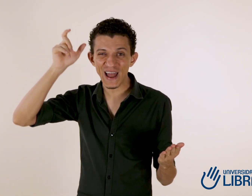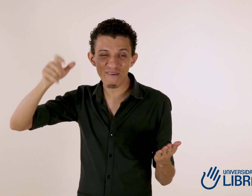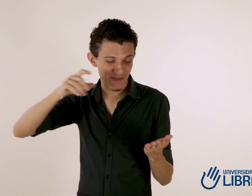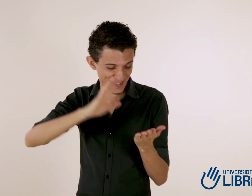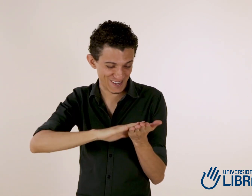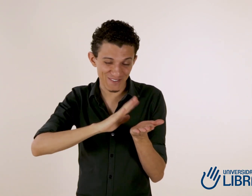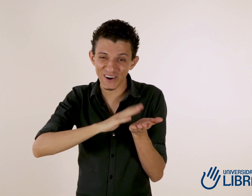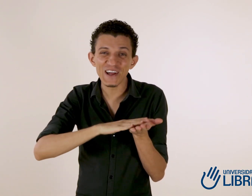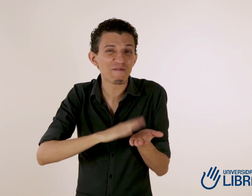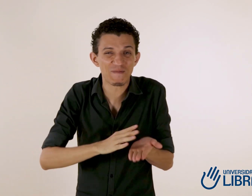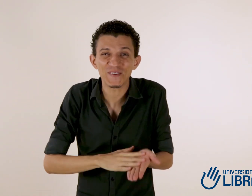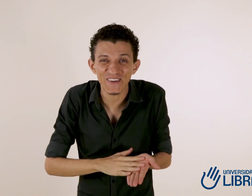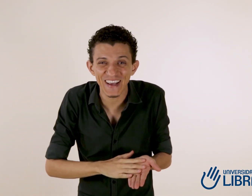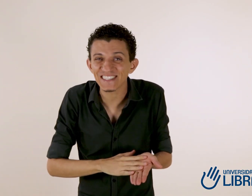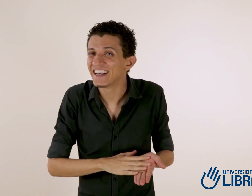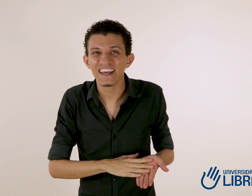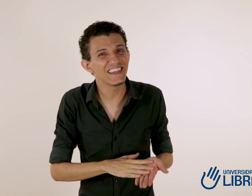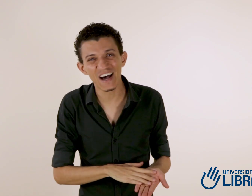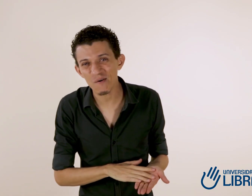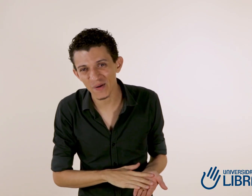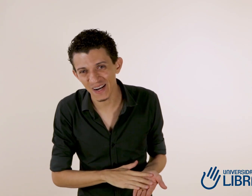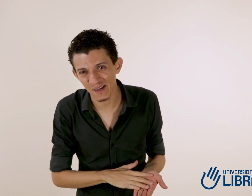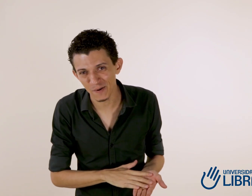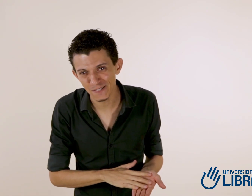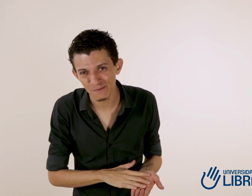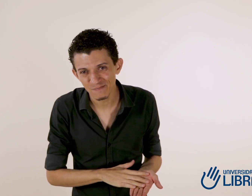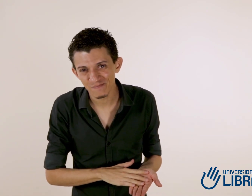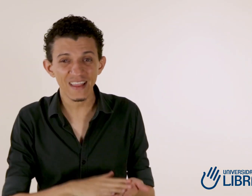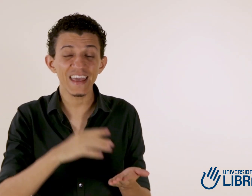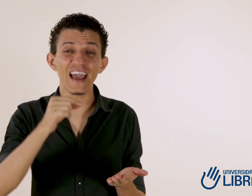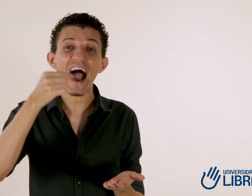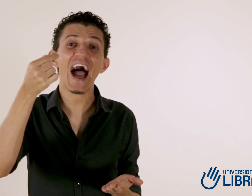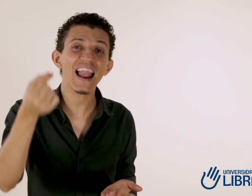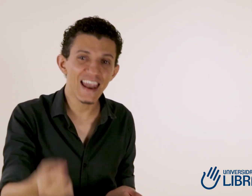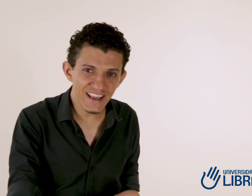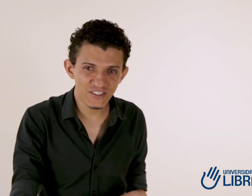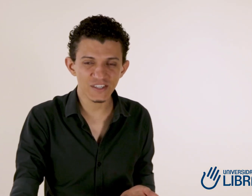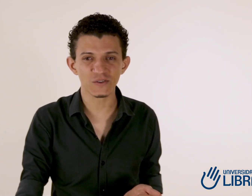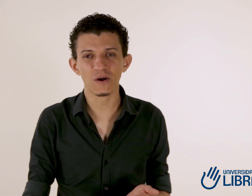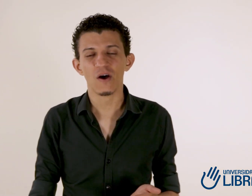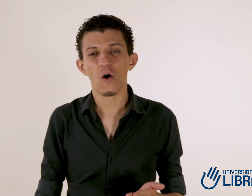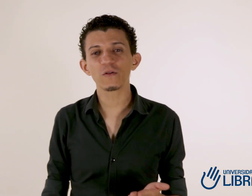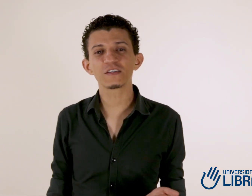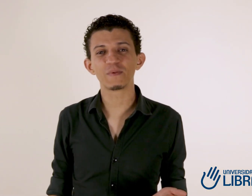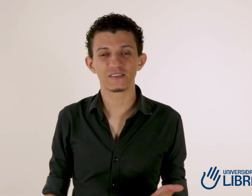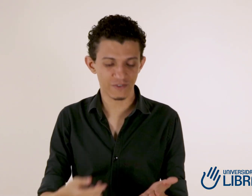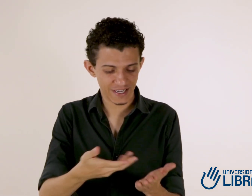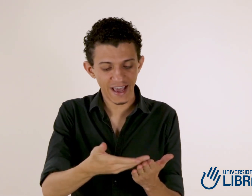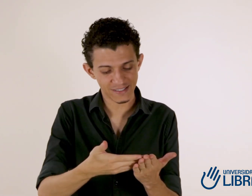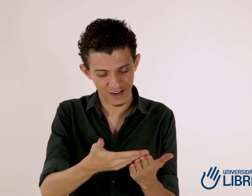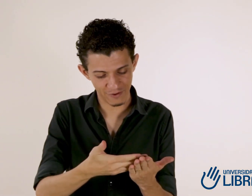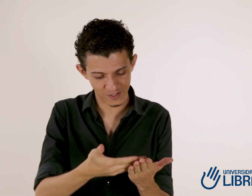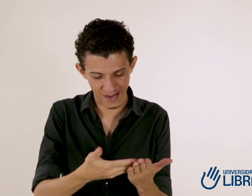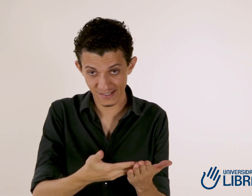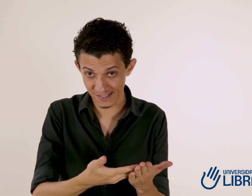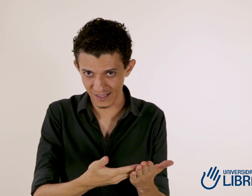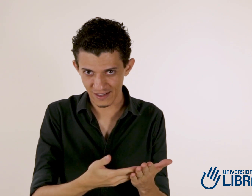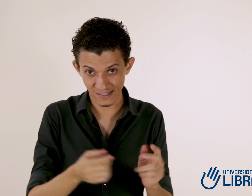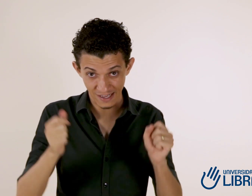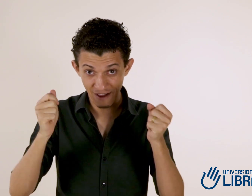palavra, porque você ficou olhando para o português e não para Libras. E além disso, se você quer escrever os sinais assim, escreve